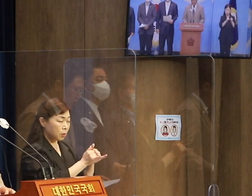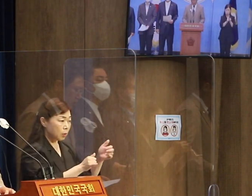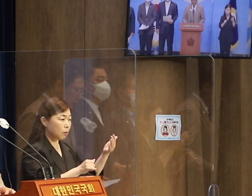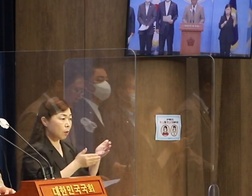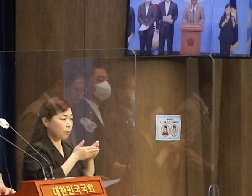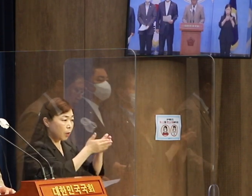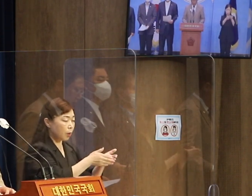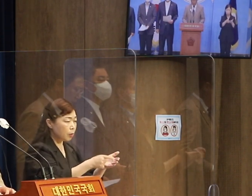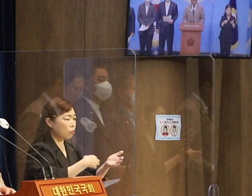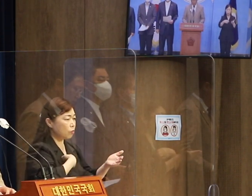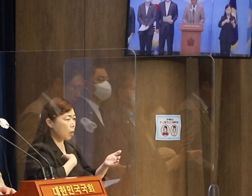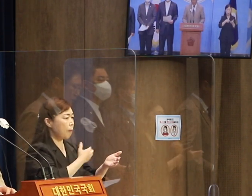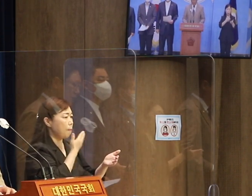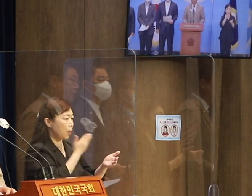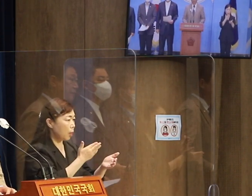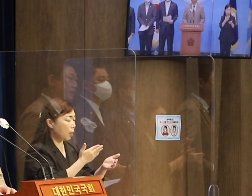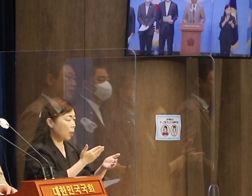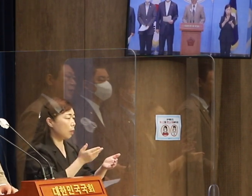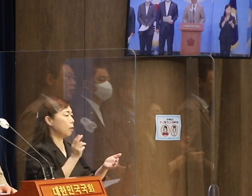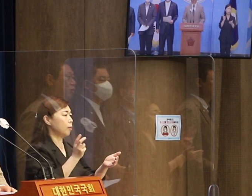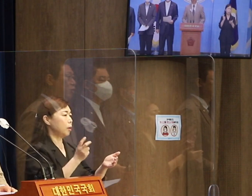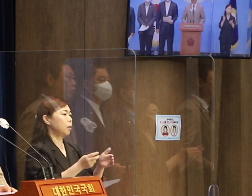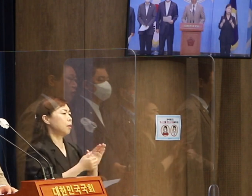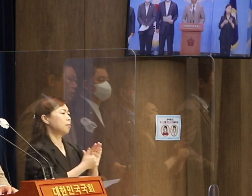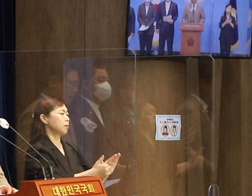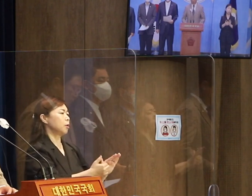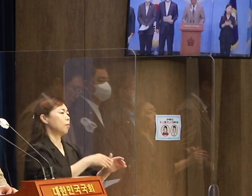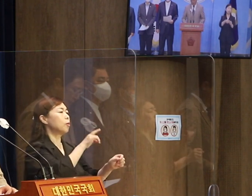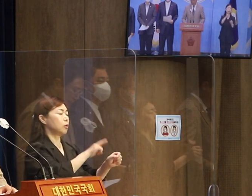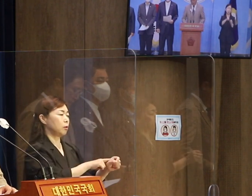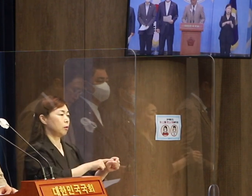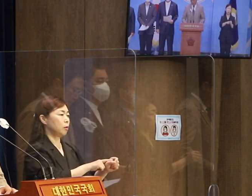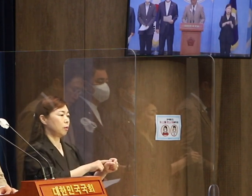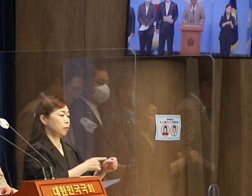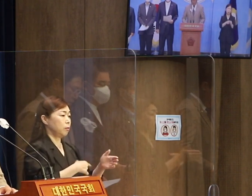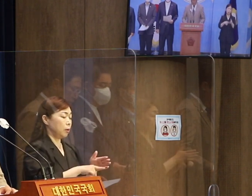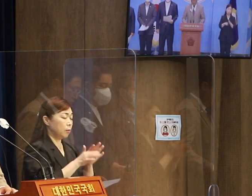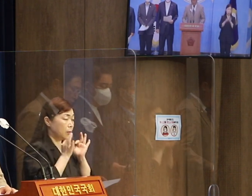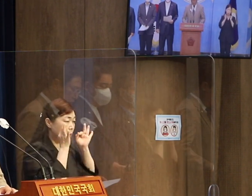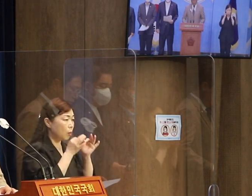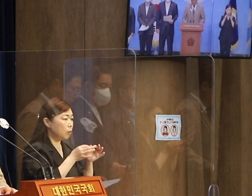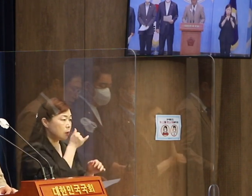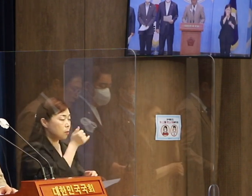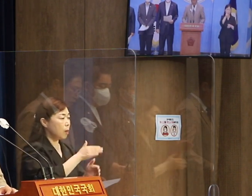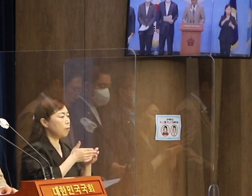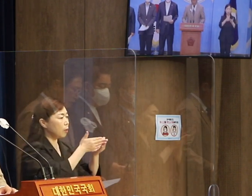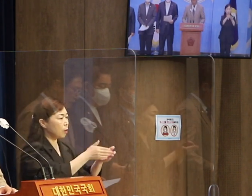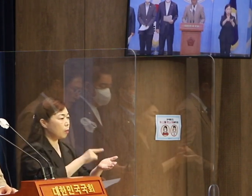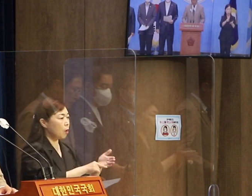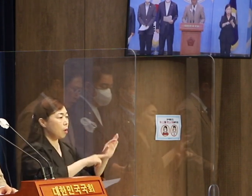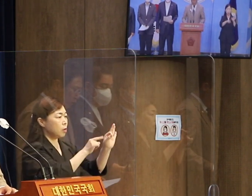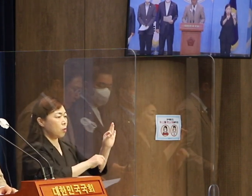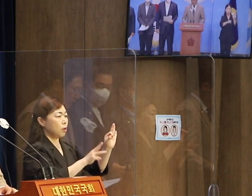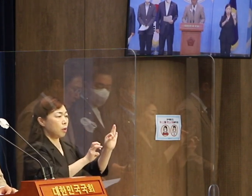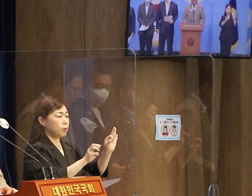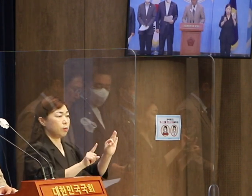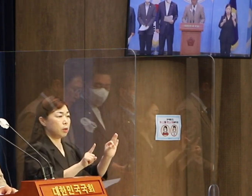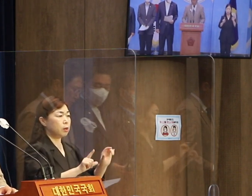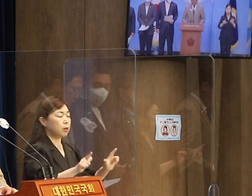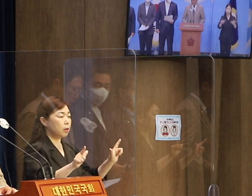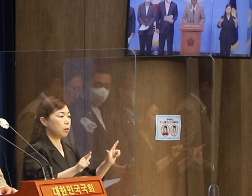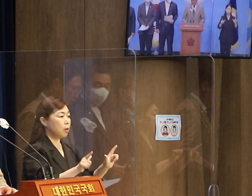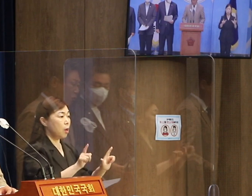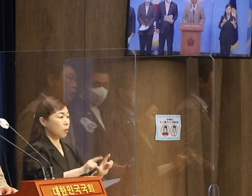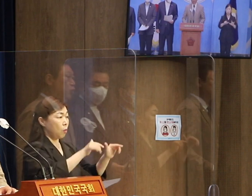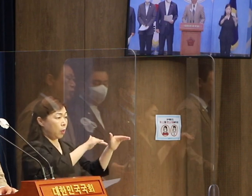우리나라에 위협이 될 수 있는 가능성을 차단하려고 노력했습니다. 이후 해당 어선은 10월 31일 동해